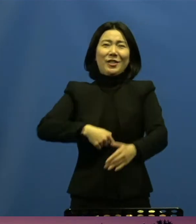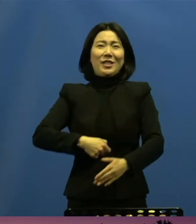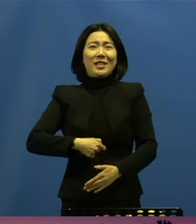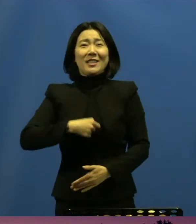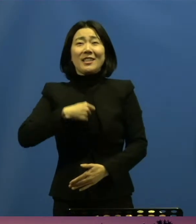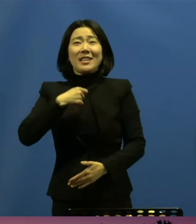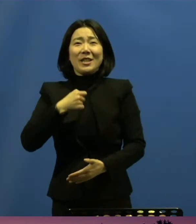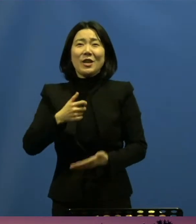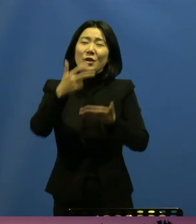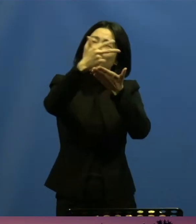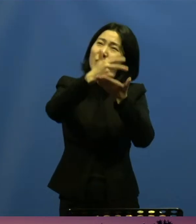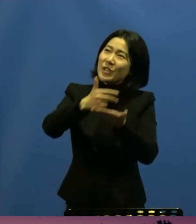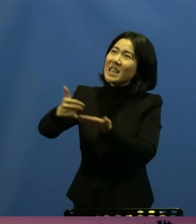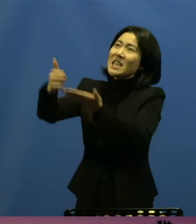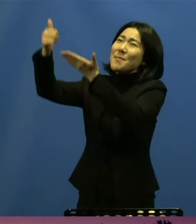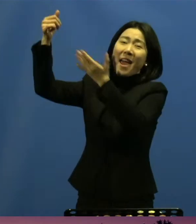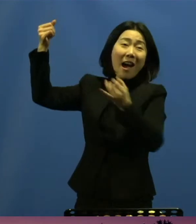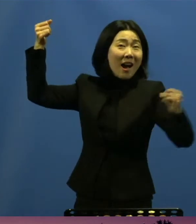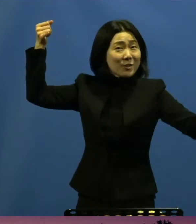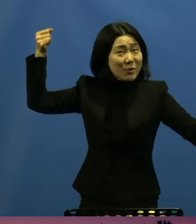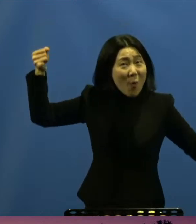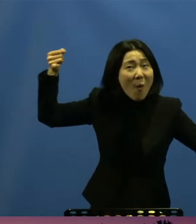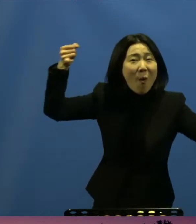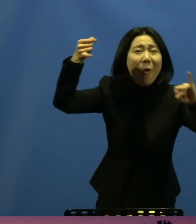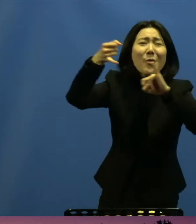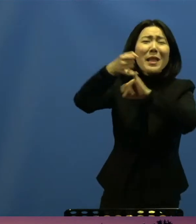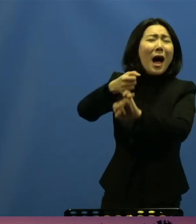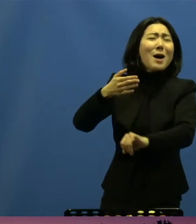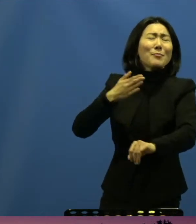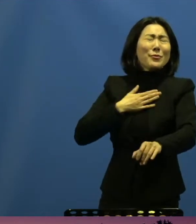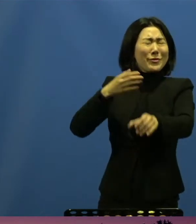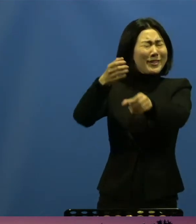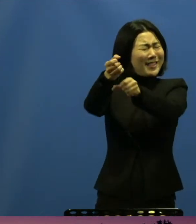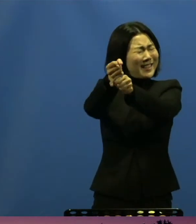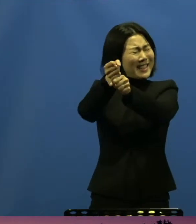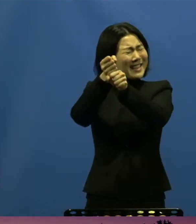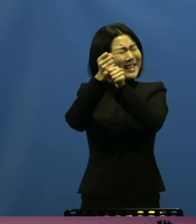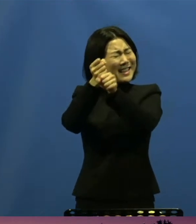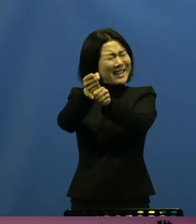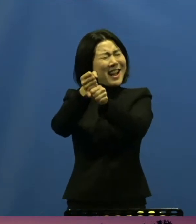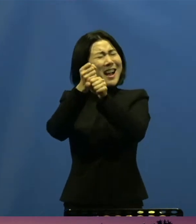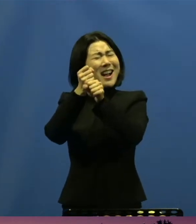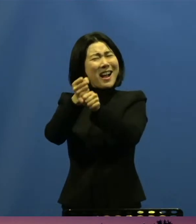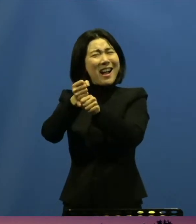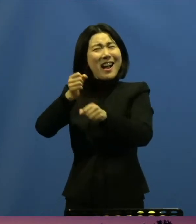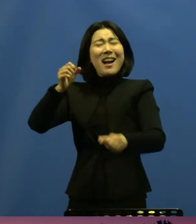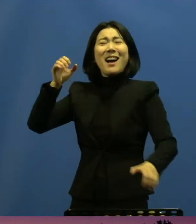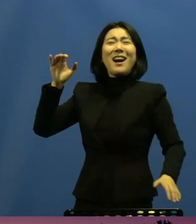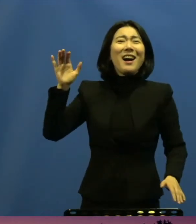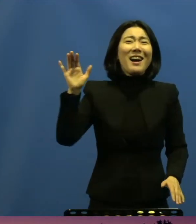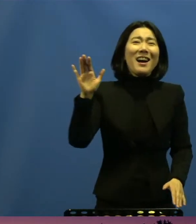신실하신 주님 약속 난 붙들리라.